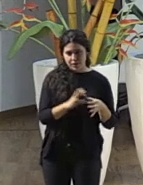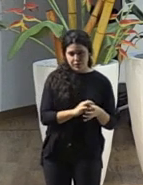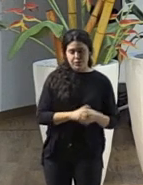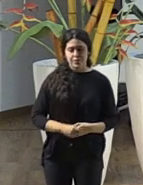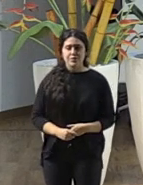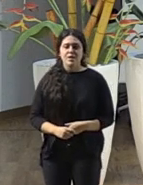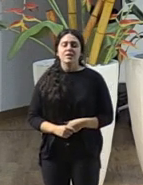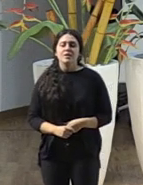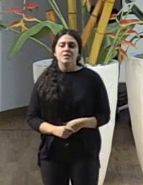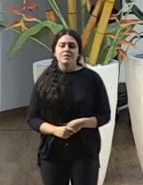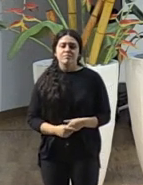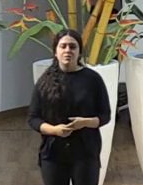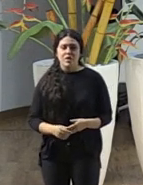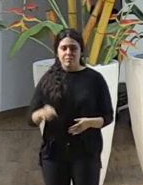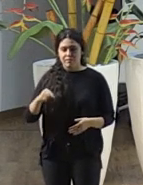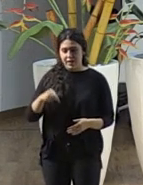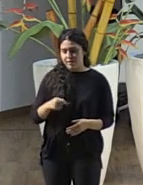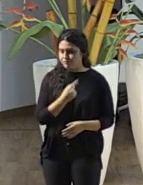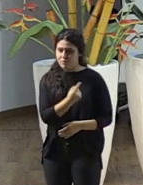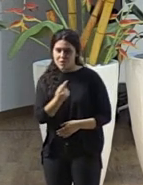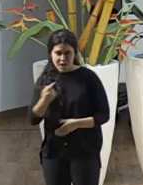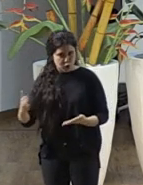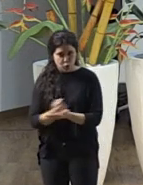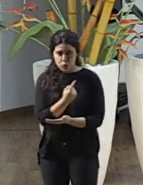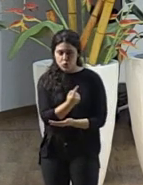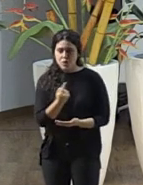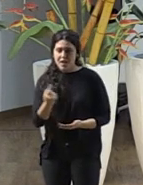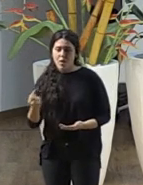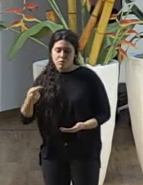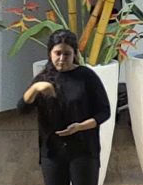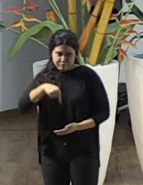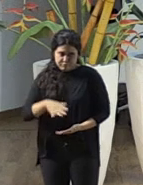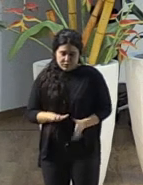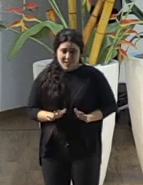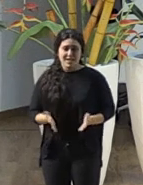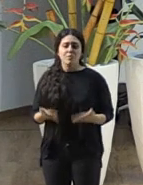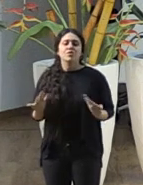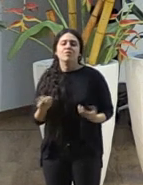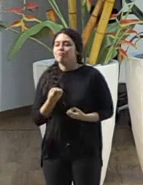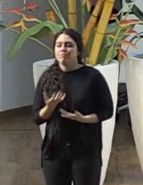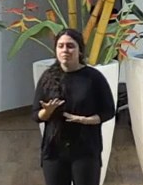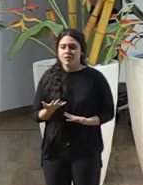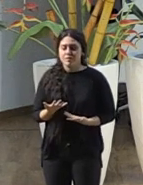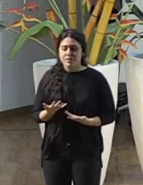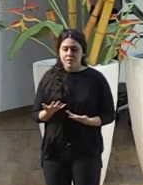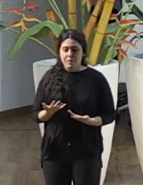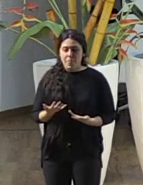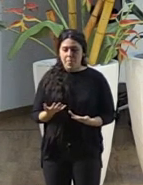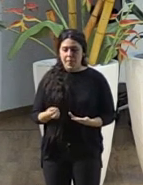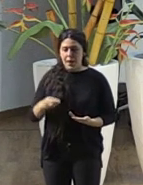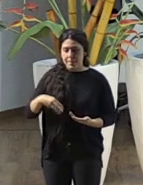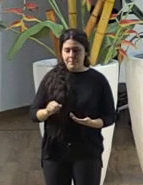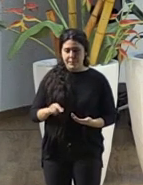y ese contexto donde todos y cada uno de nosotros nos ubicamos. Entonces, bueno, pues yo sé que Marco